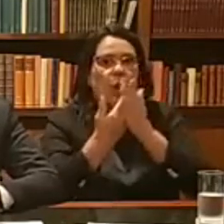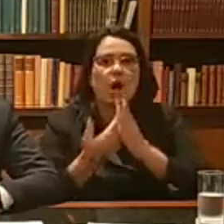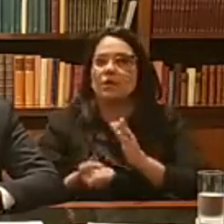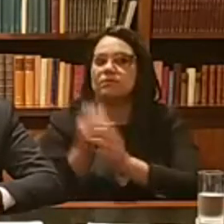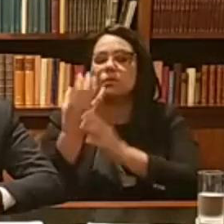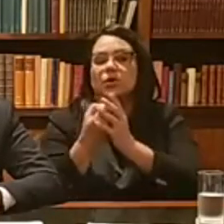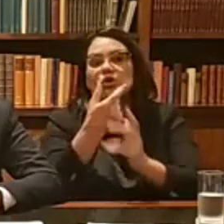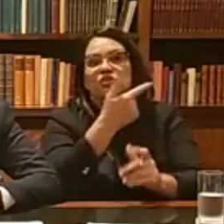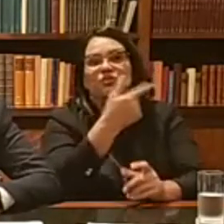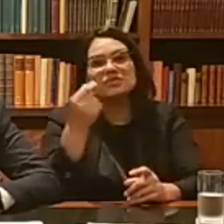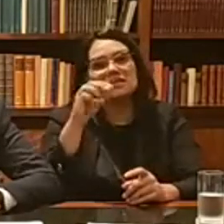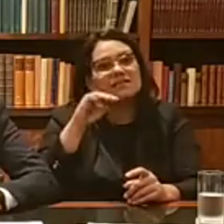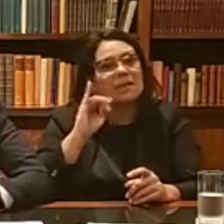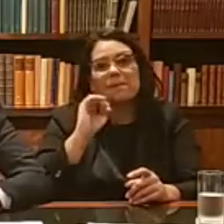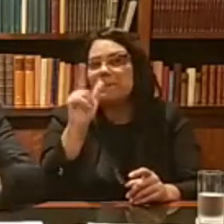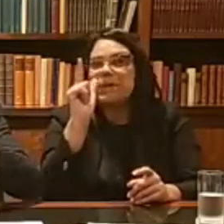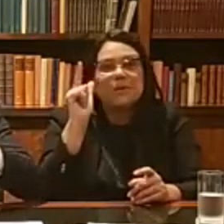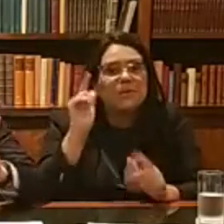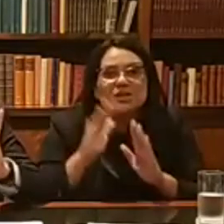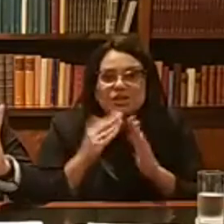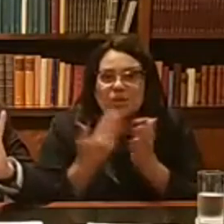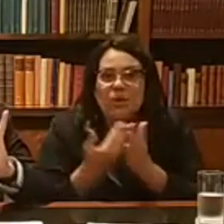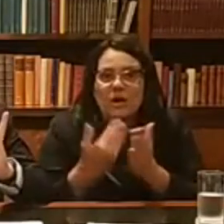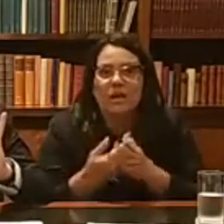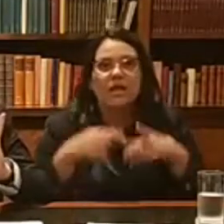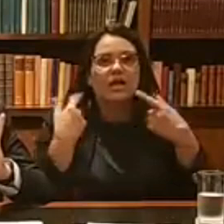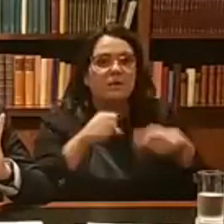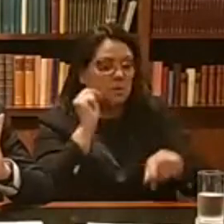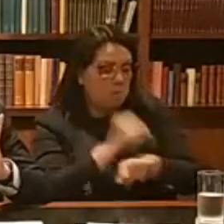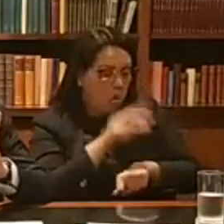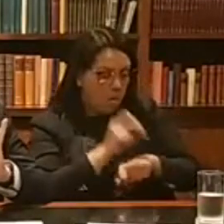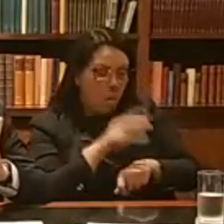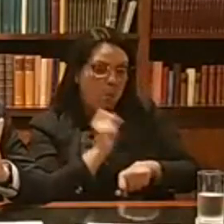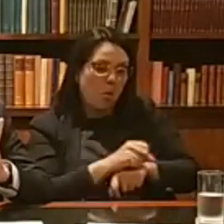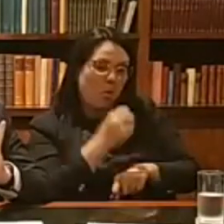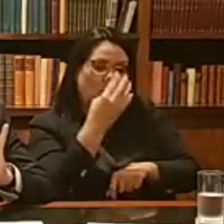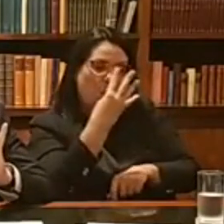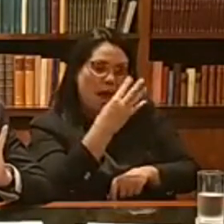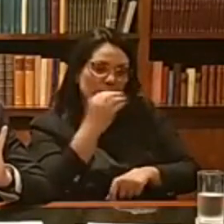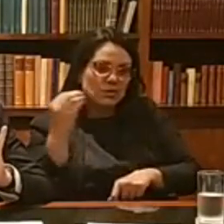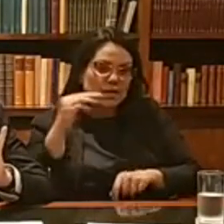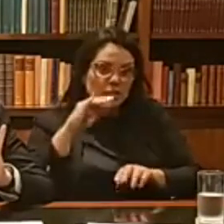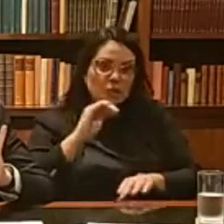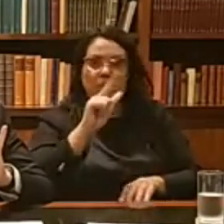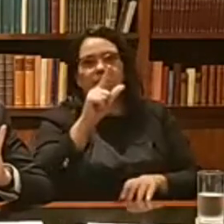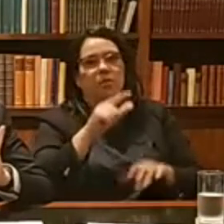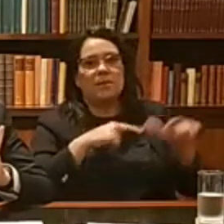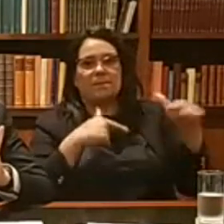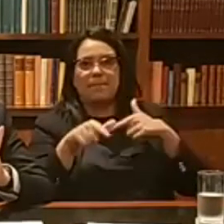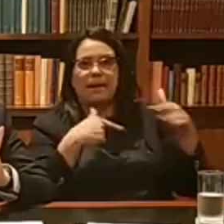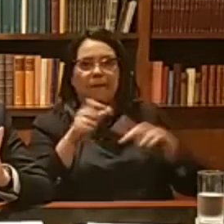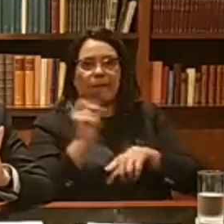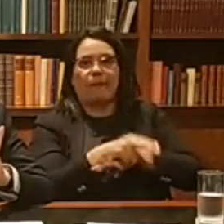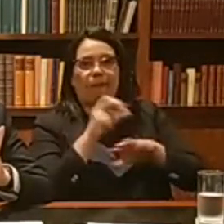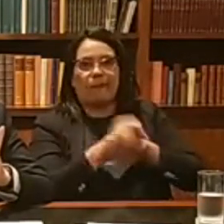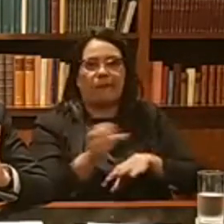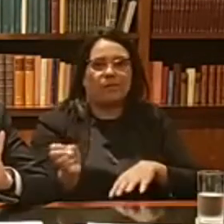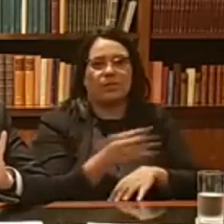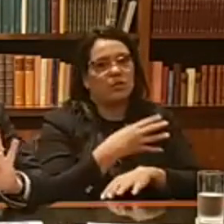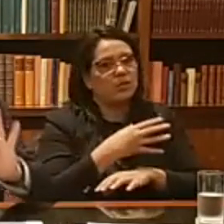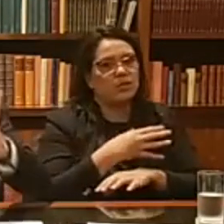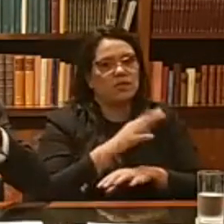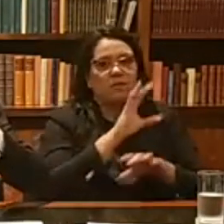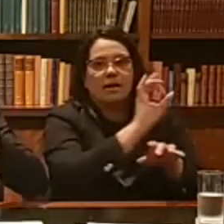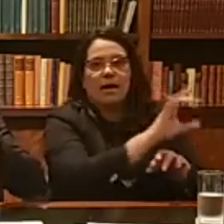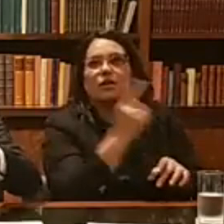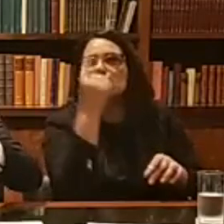aqui, 200 mil. Eu ia ter que criar 400 mil empregos. As escolas, um assistente social e um psicólogo em cada